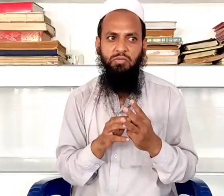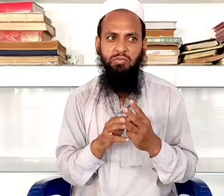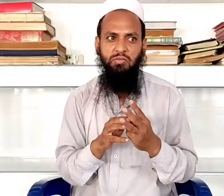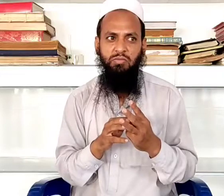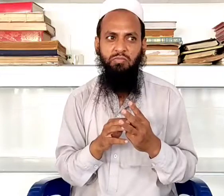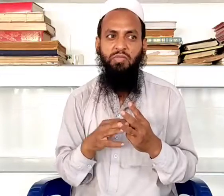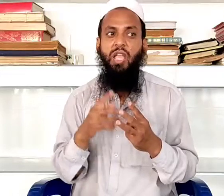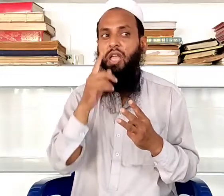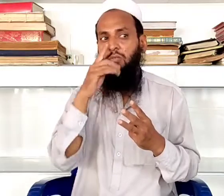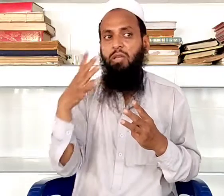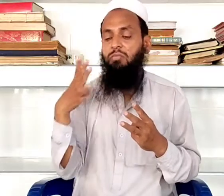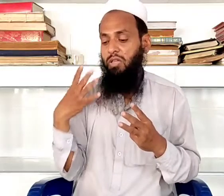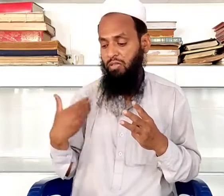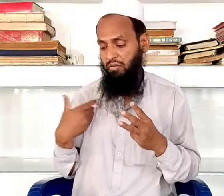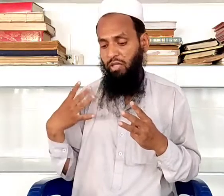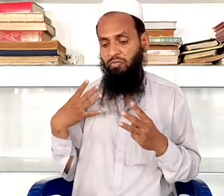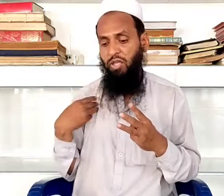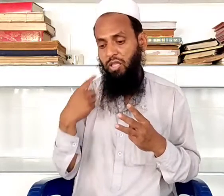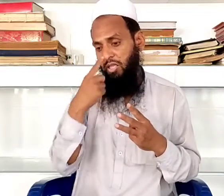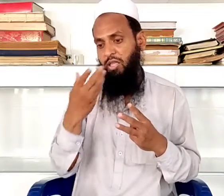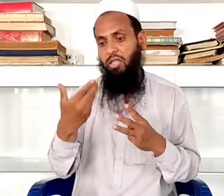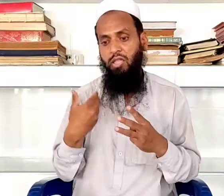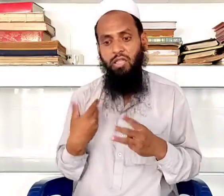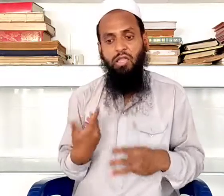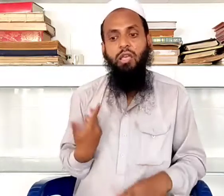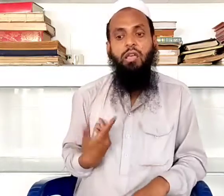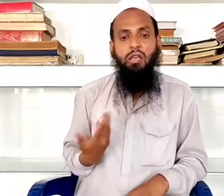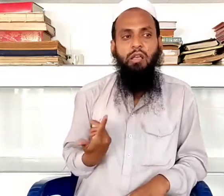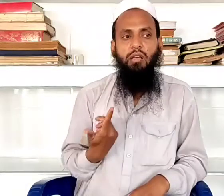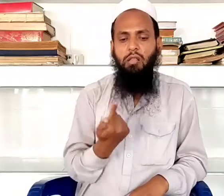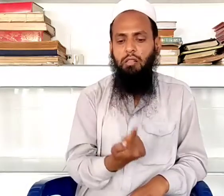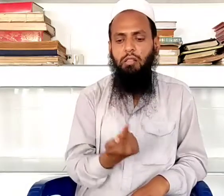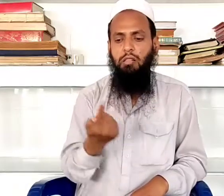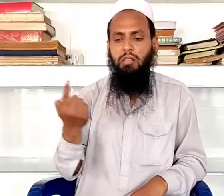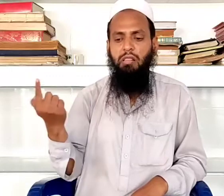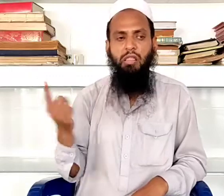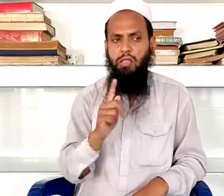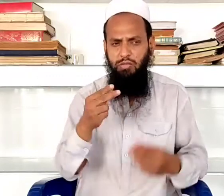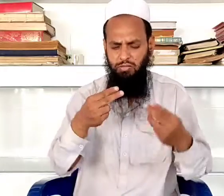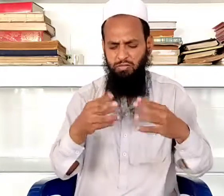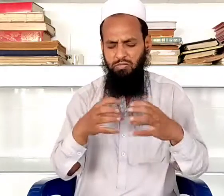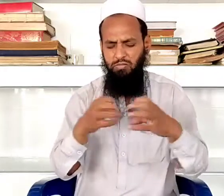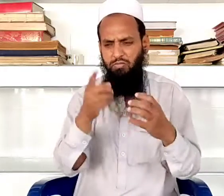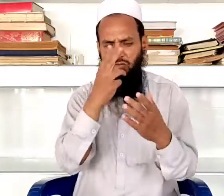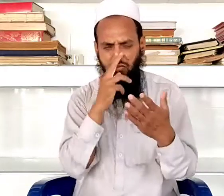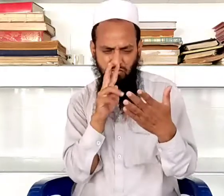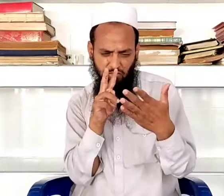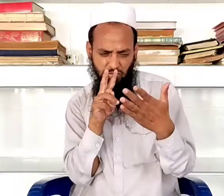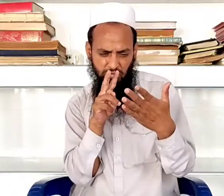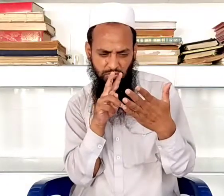होगी औलादी को मिलता करें सूरत से इस पूरे रुकू नु पढ़ो और अंदर सारी पृथ्वी को मिल जाएगी। फरमाया 6वां